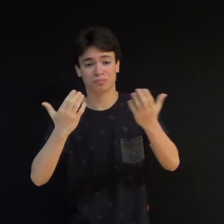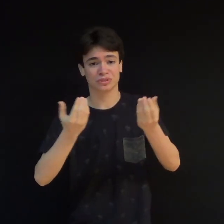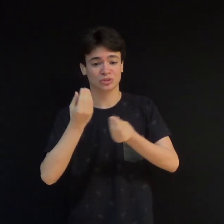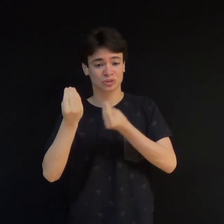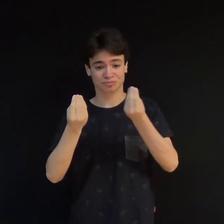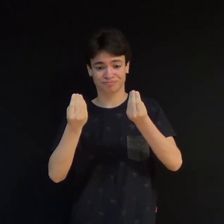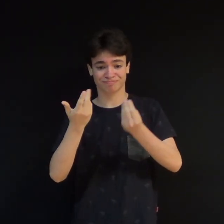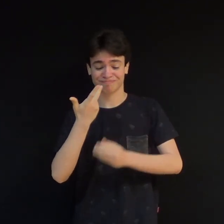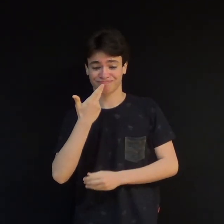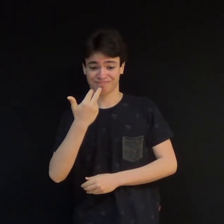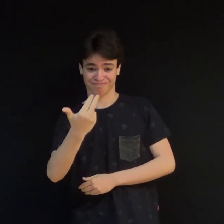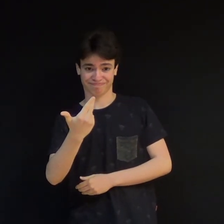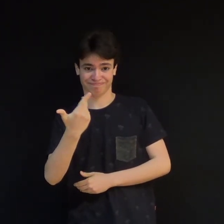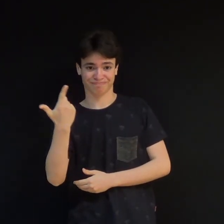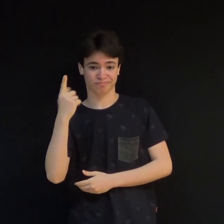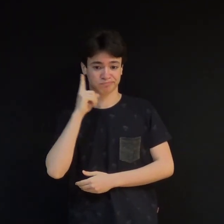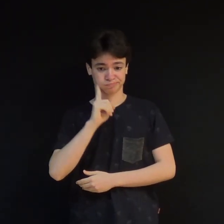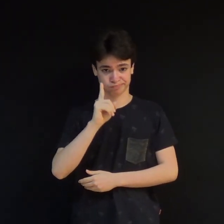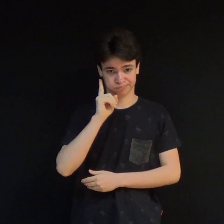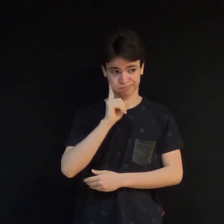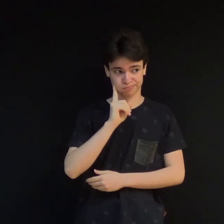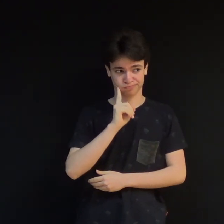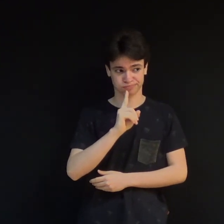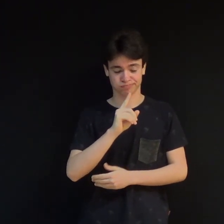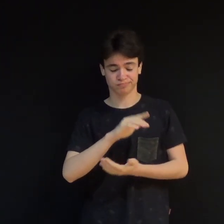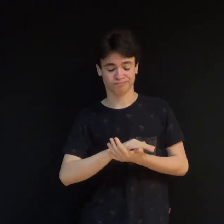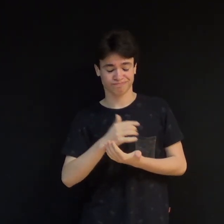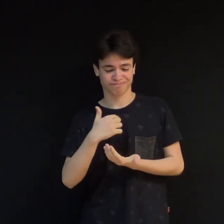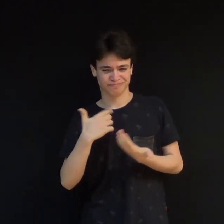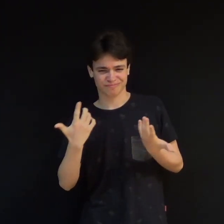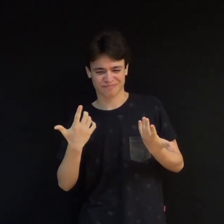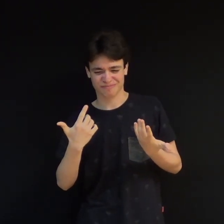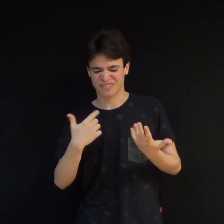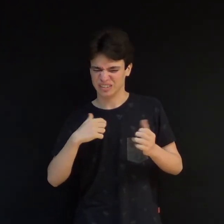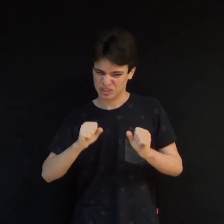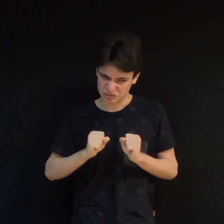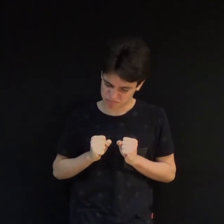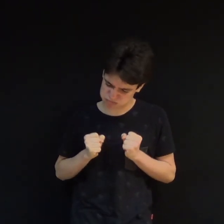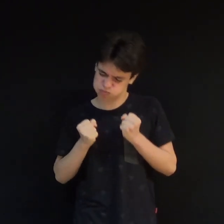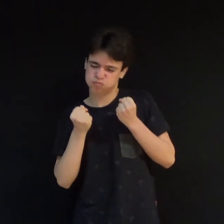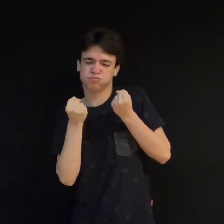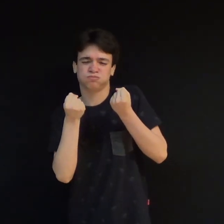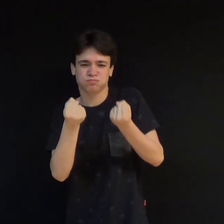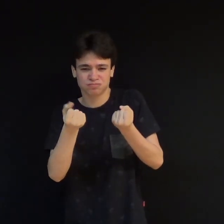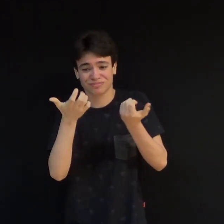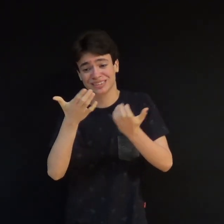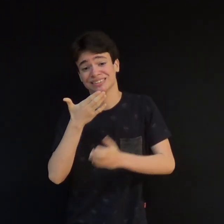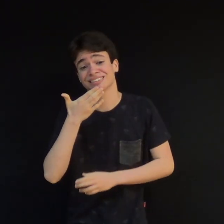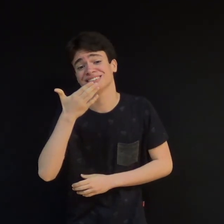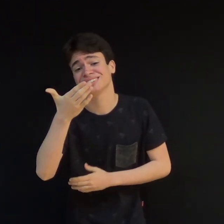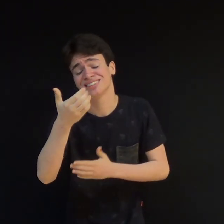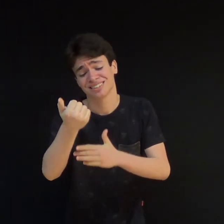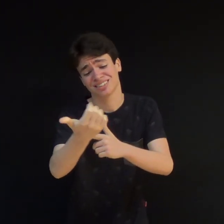clamei pela graça de deus esforçando a pedir ajuda a um motorista do ônibus é que quem